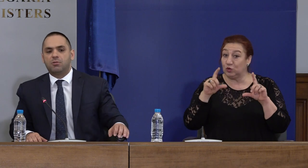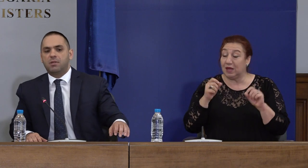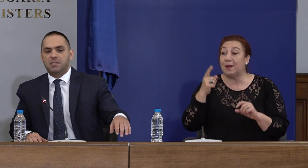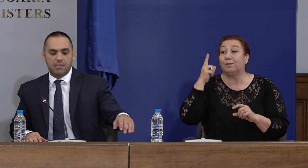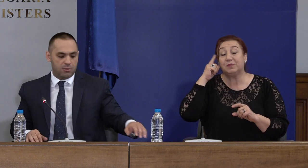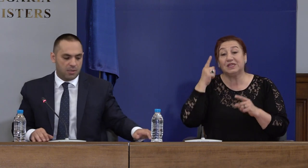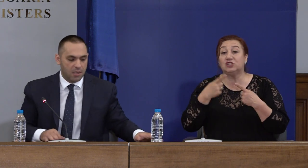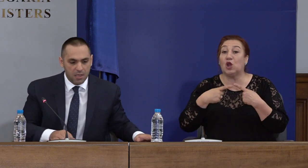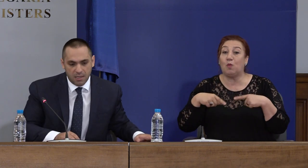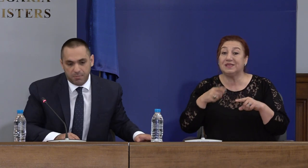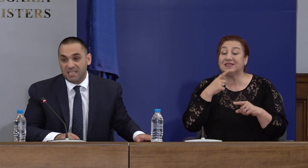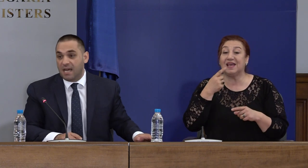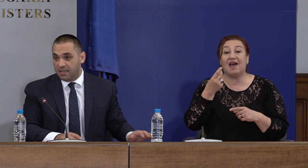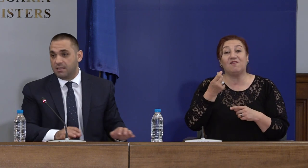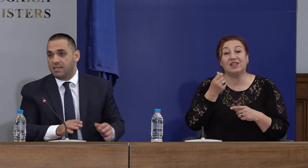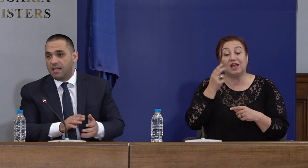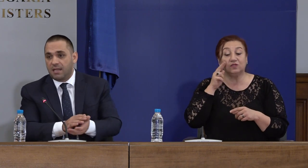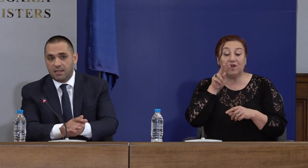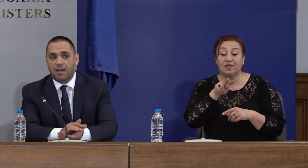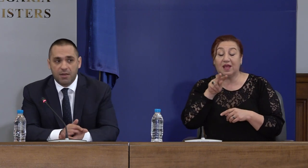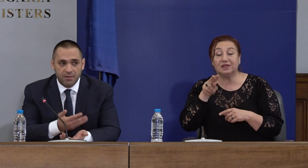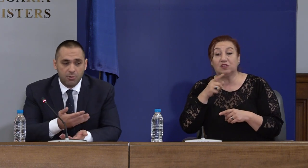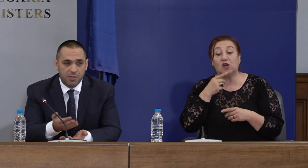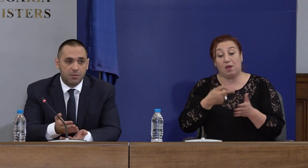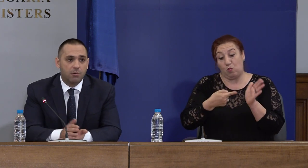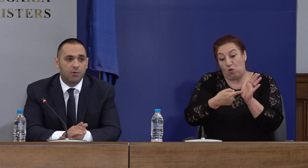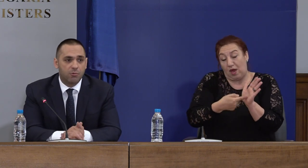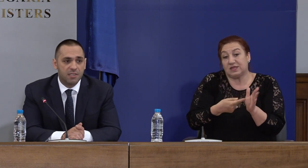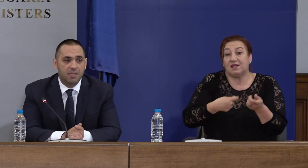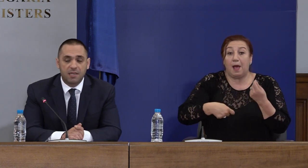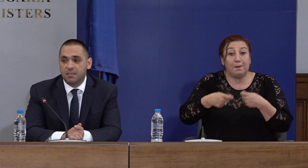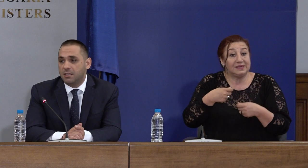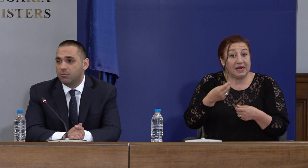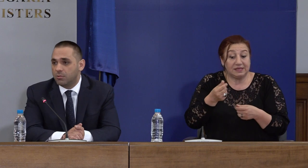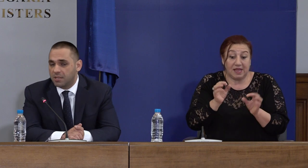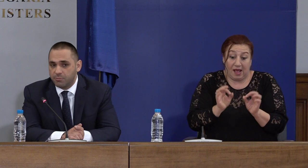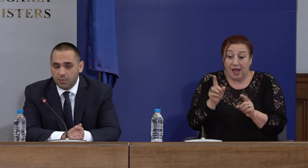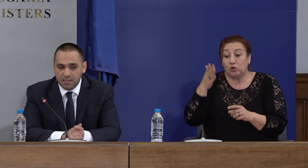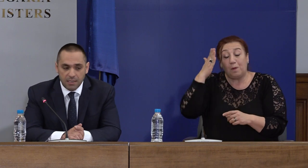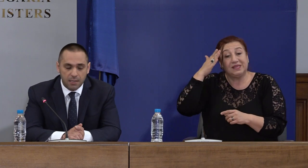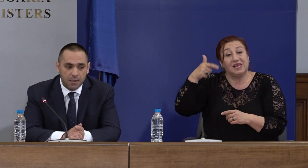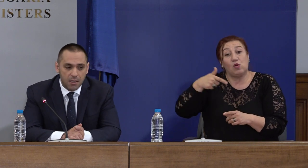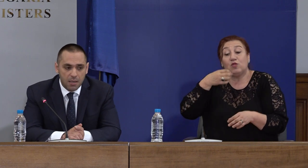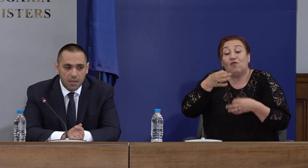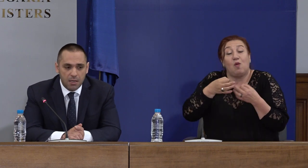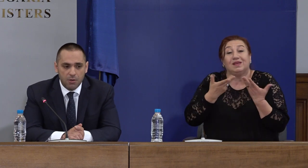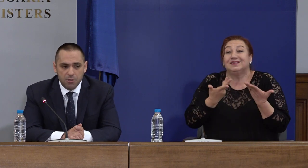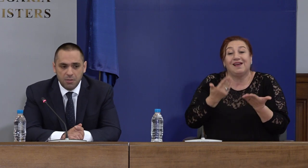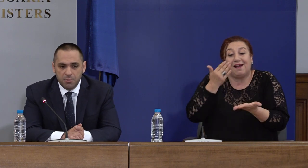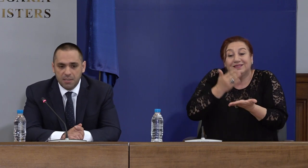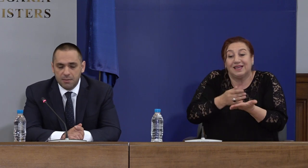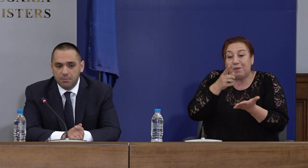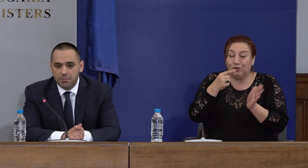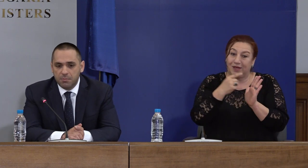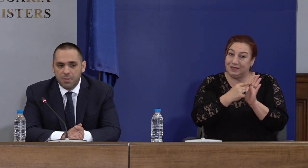финансов надзор е изнесла пазарната цена, такава каквато и министър Горанов обясни как се е стигнал до тези показатели. И още